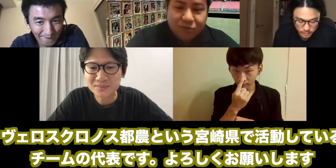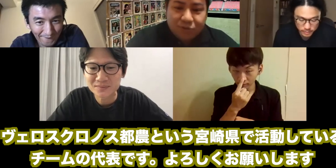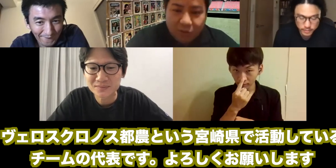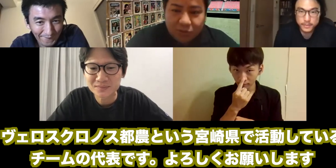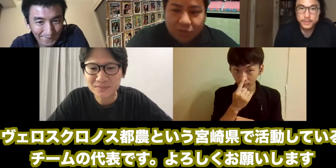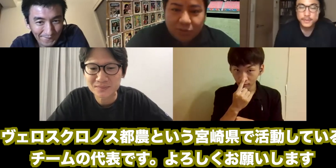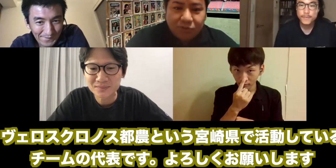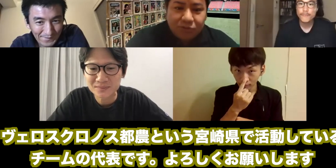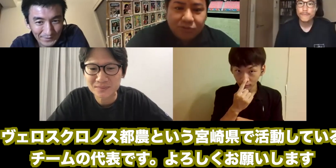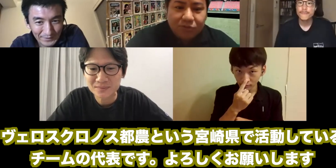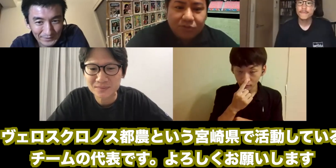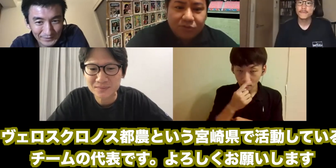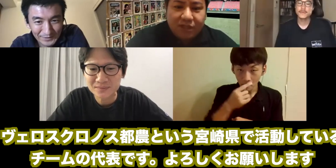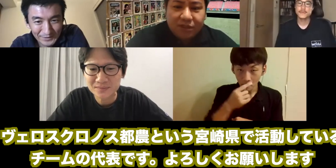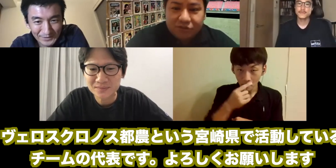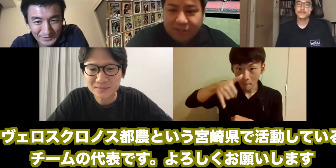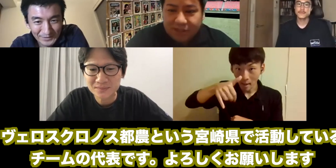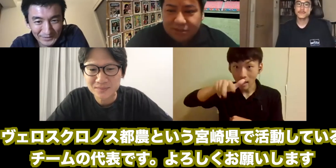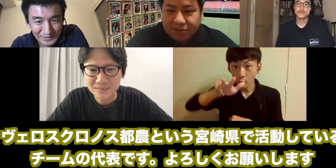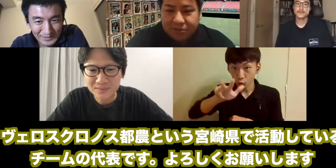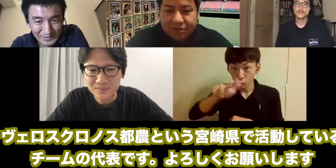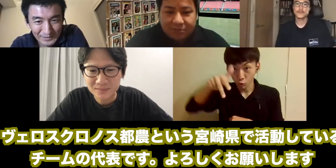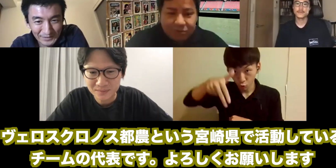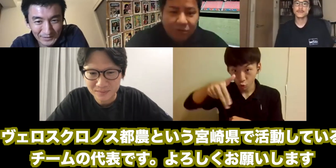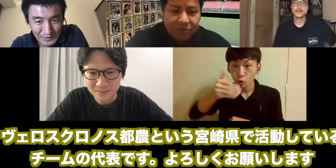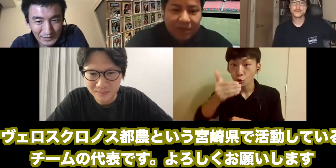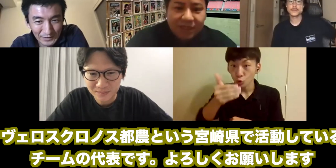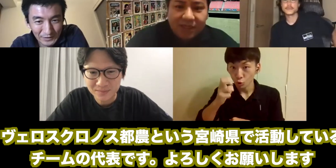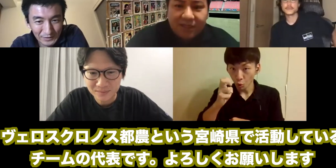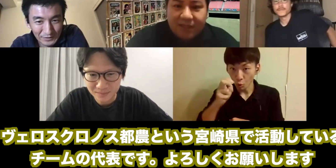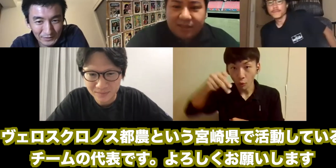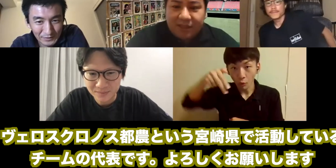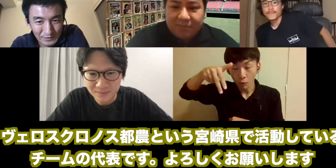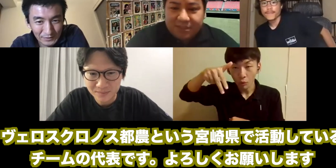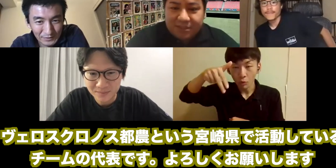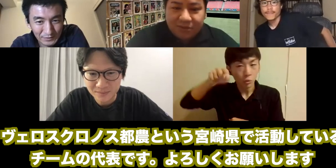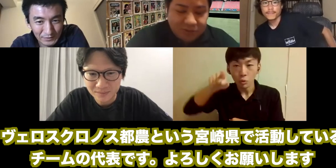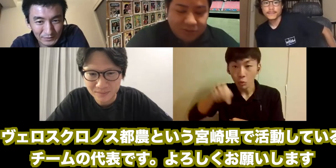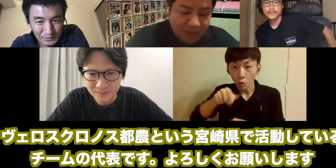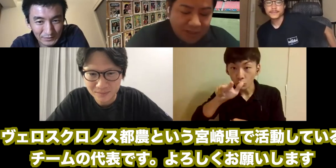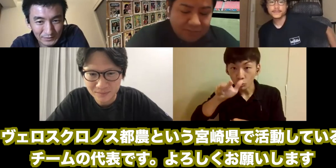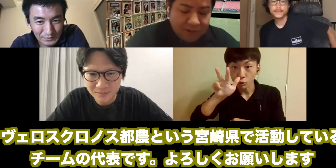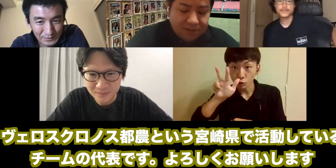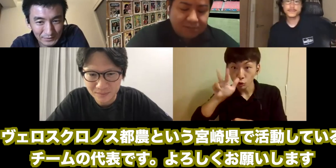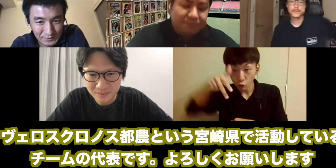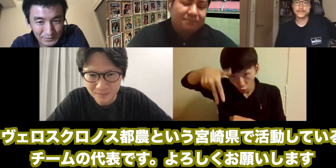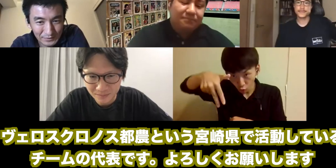ノというjリーグを目指すクラブを宮崎県でやっていますよろしくお願いします